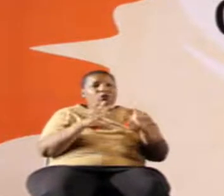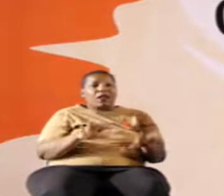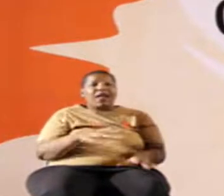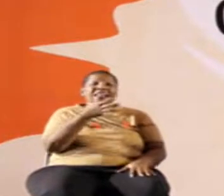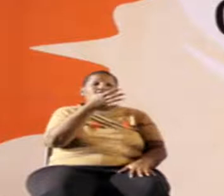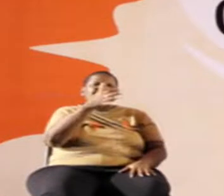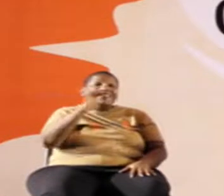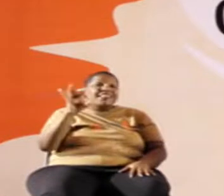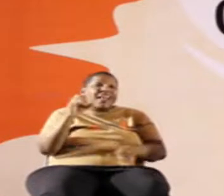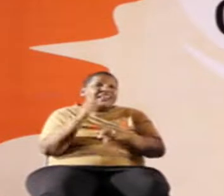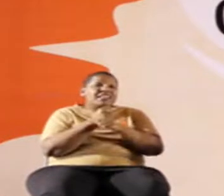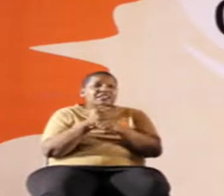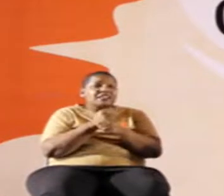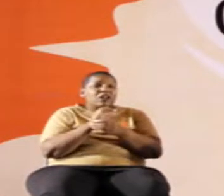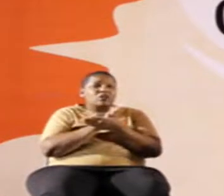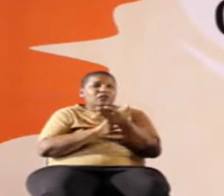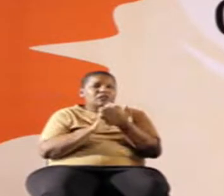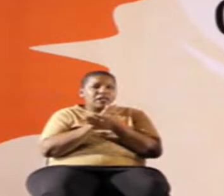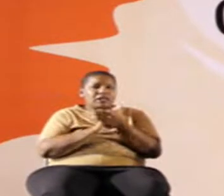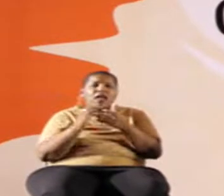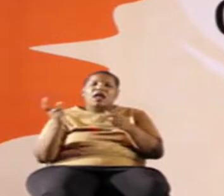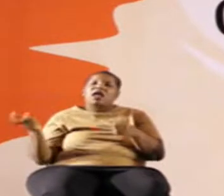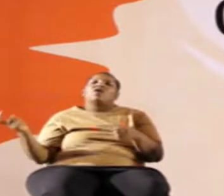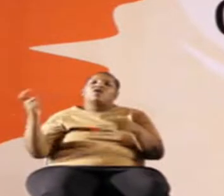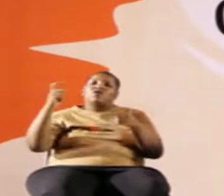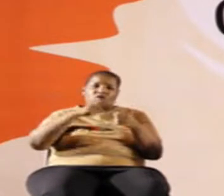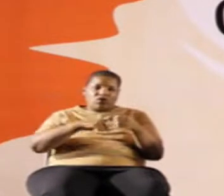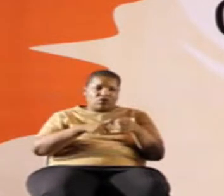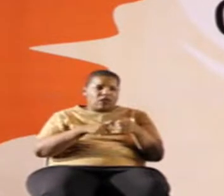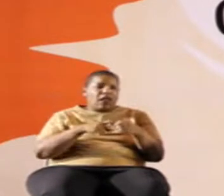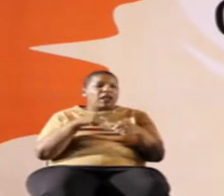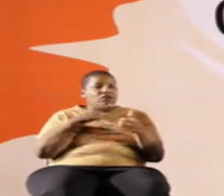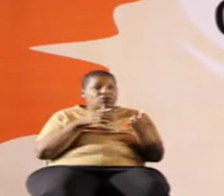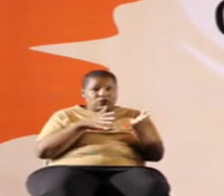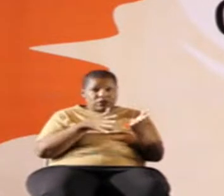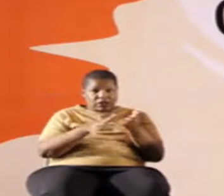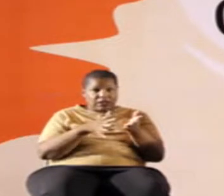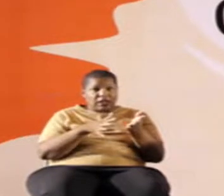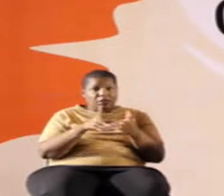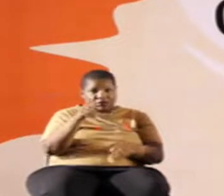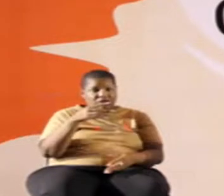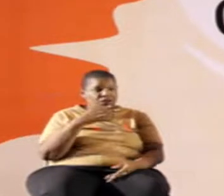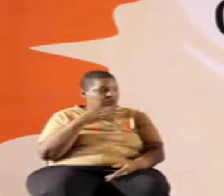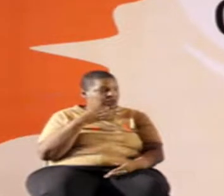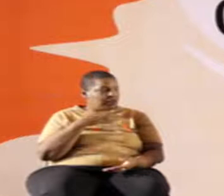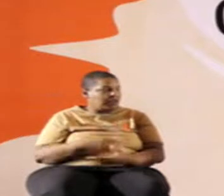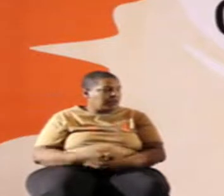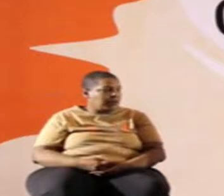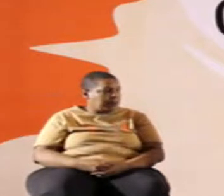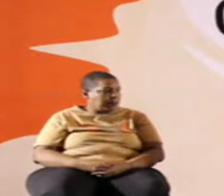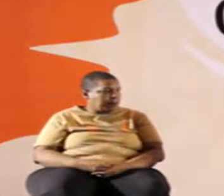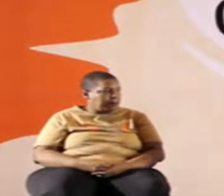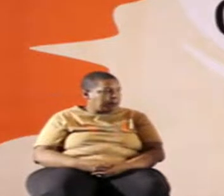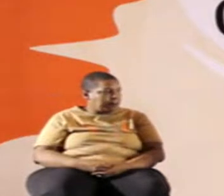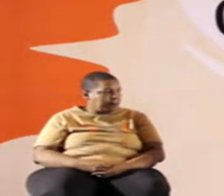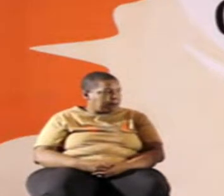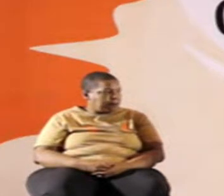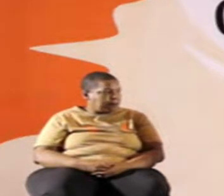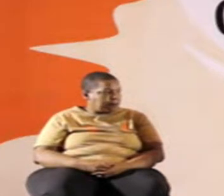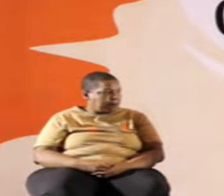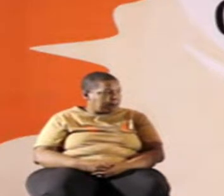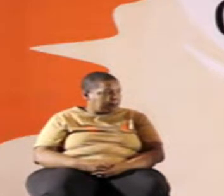10 anos sem gravar. Quando ela voltou a gravar, ela gravou esse samba aqui que vocês já conhecem. Deixa eu ver aqui.